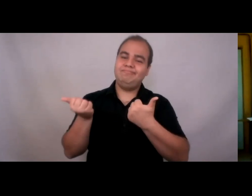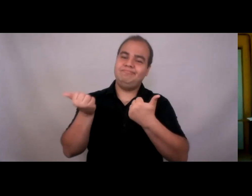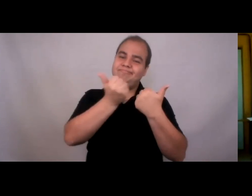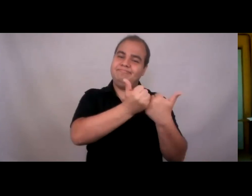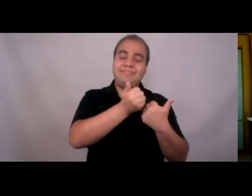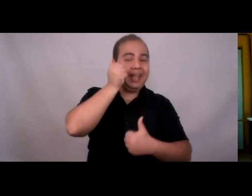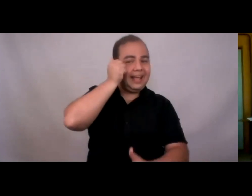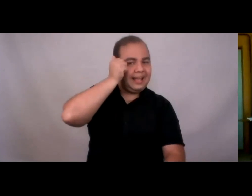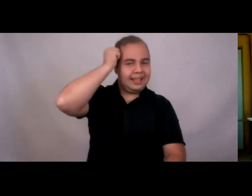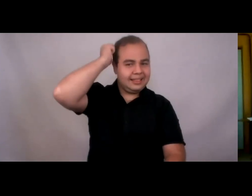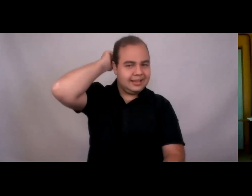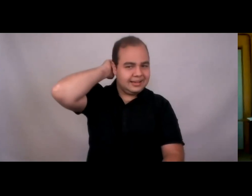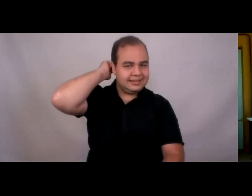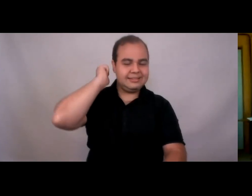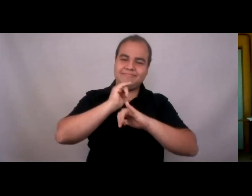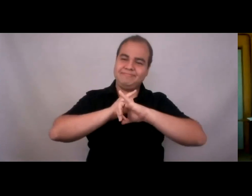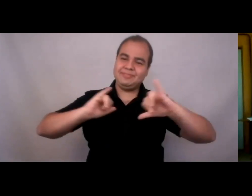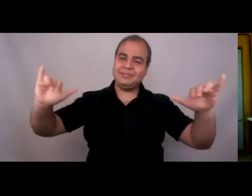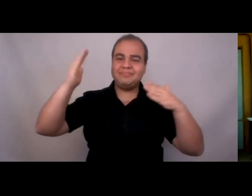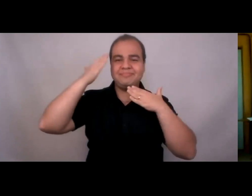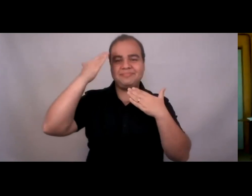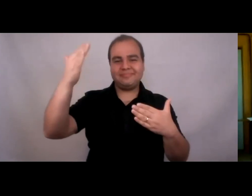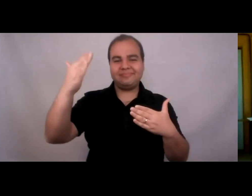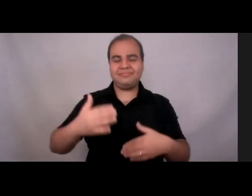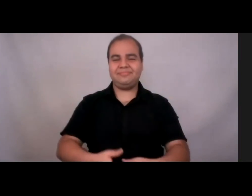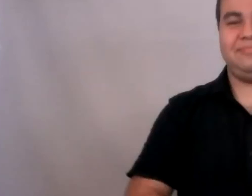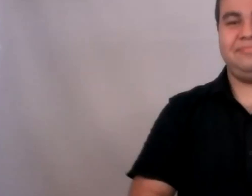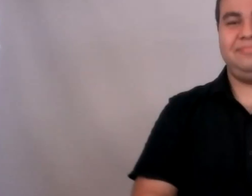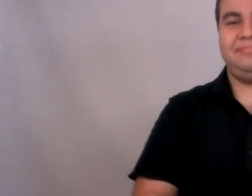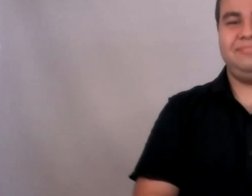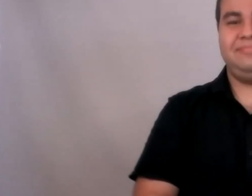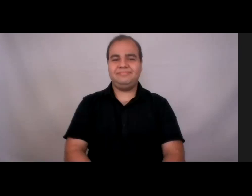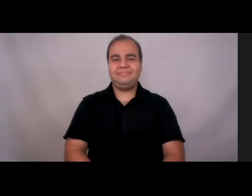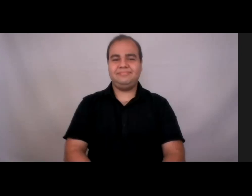o encerramento dela. Obrigado, gente.